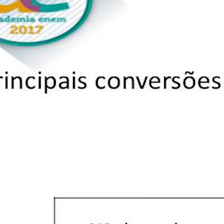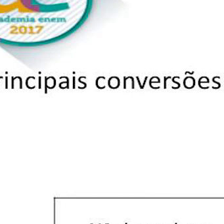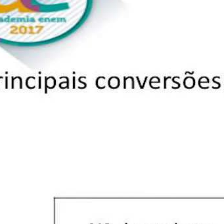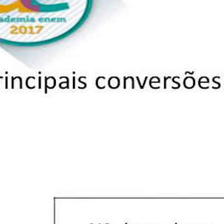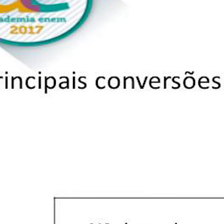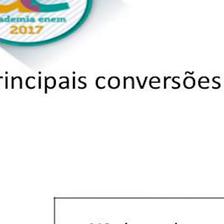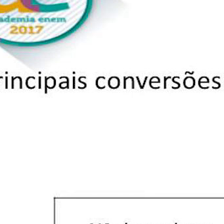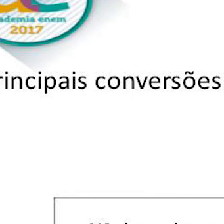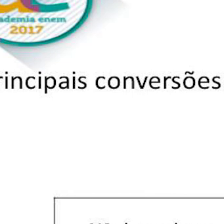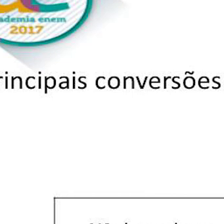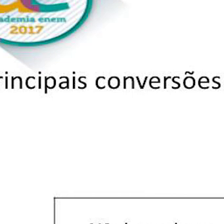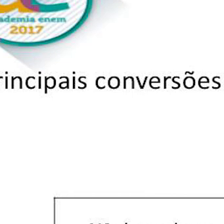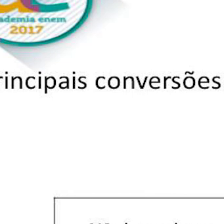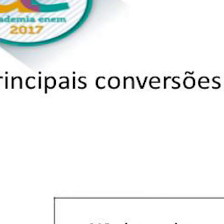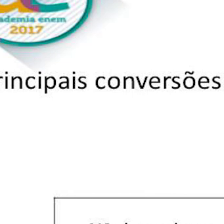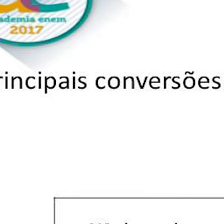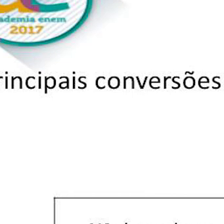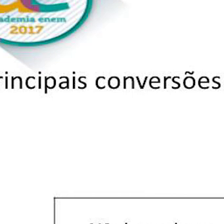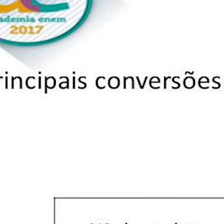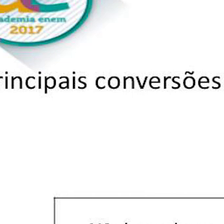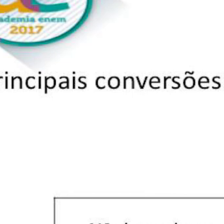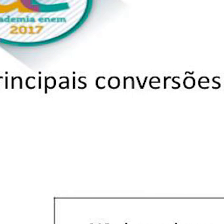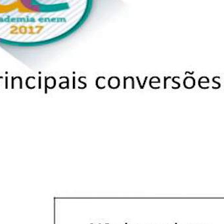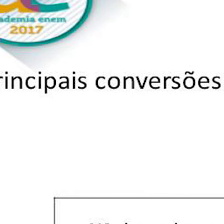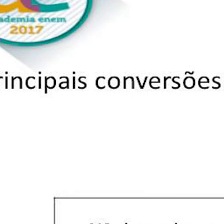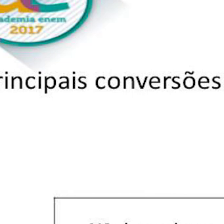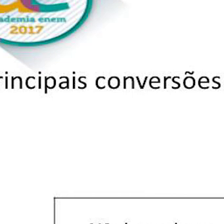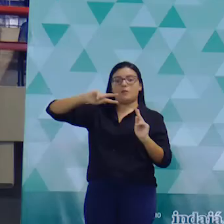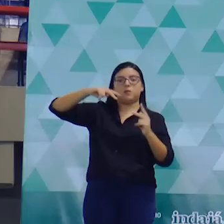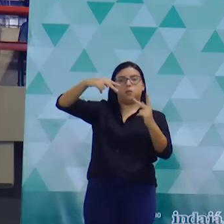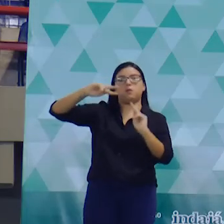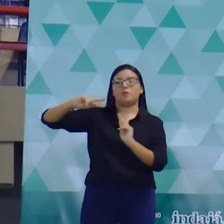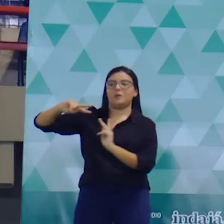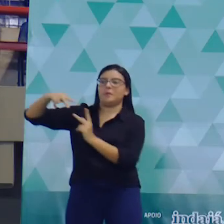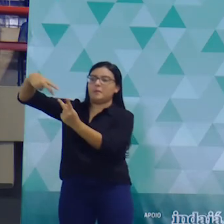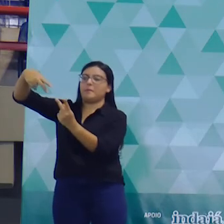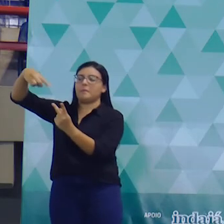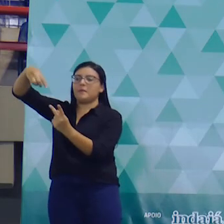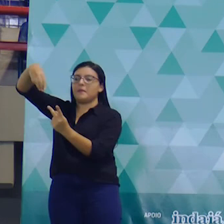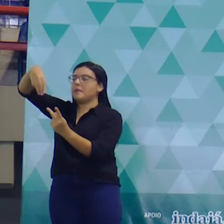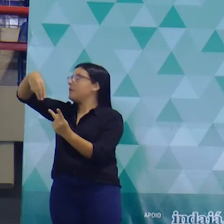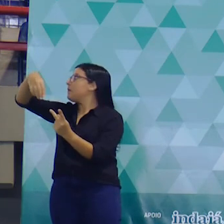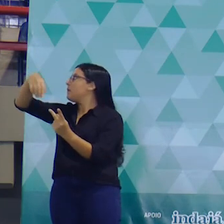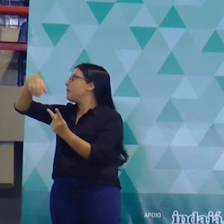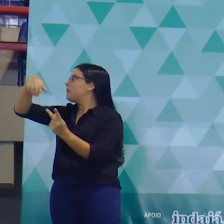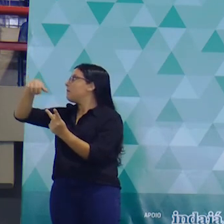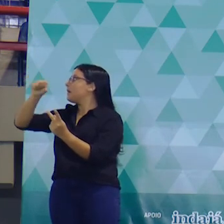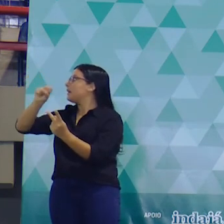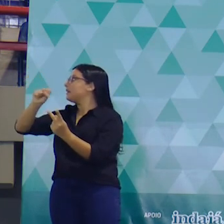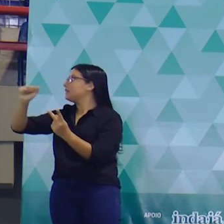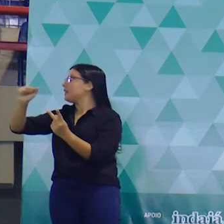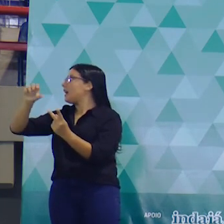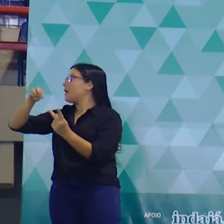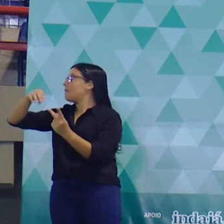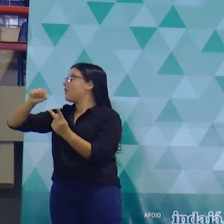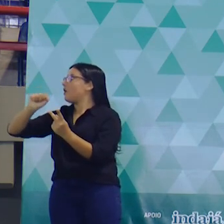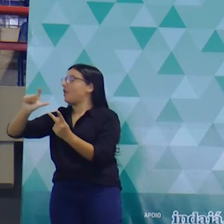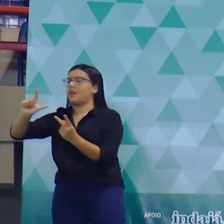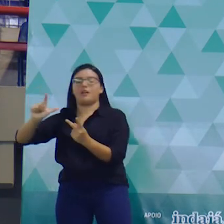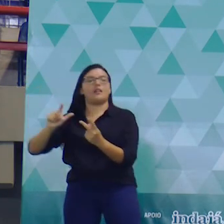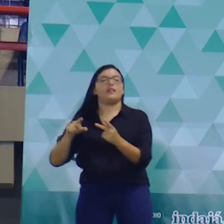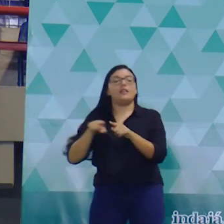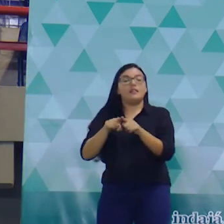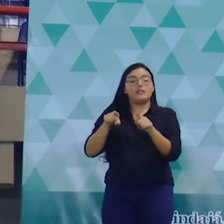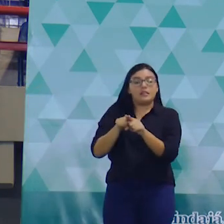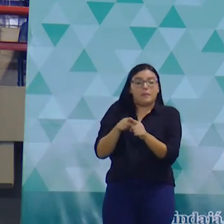falo mais um pouquinho sobre isso. Você também vai ter que saber transformar mol em número de moléculas. A questão, às vezes, quer saber